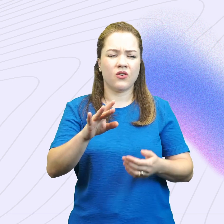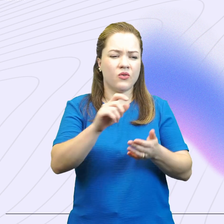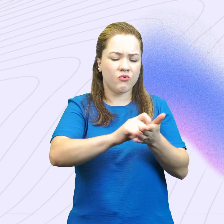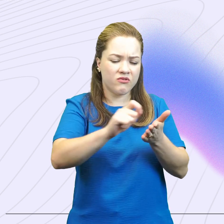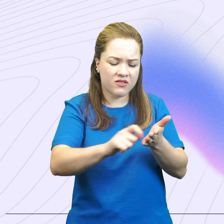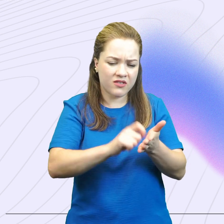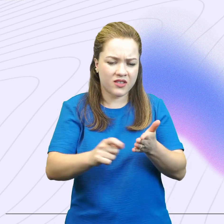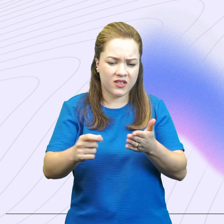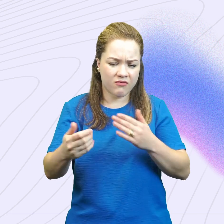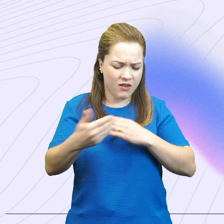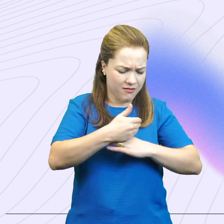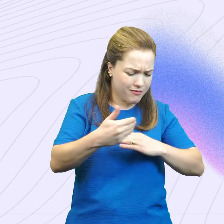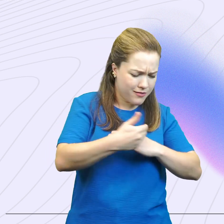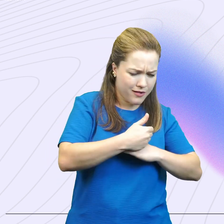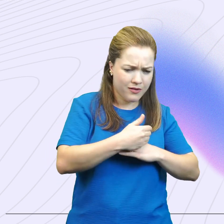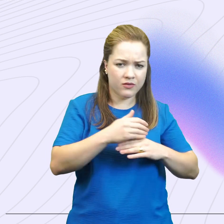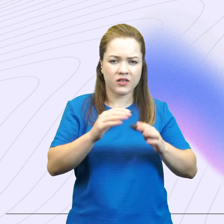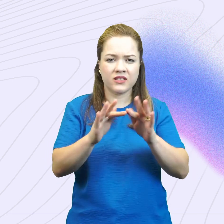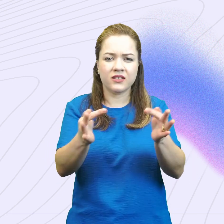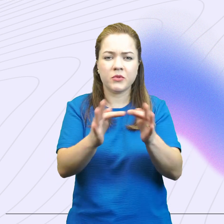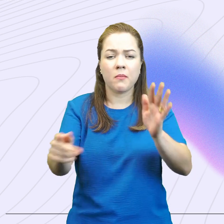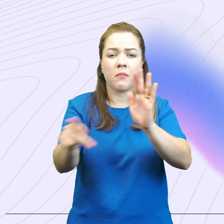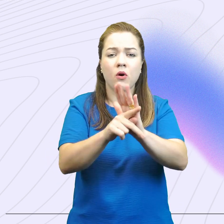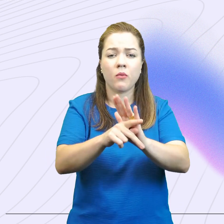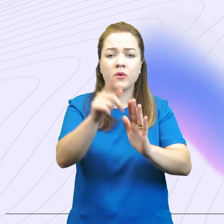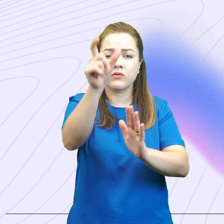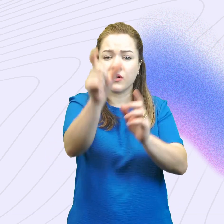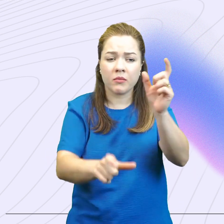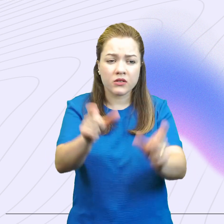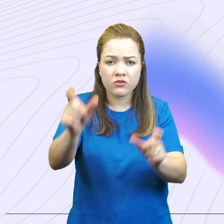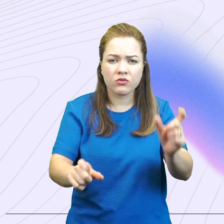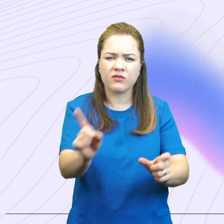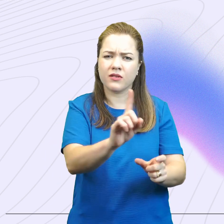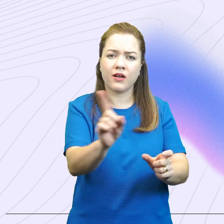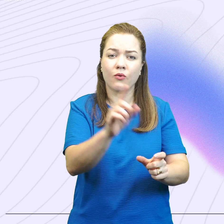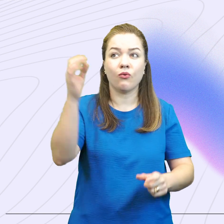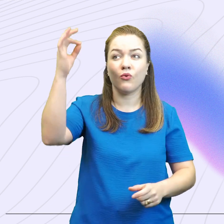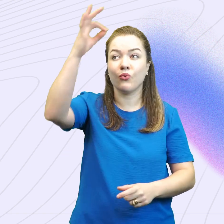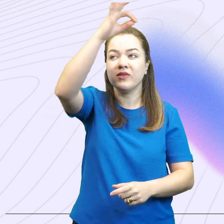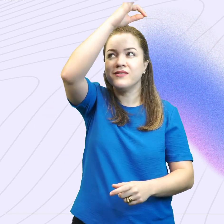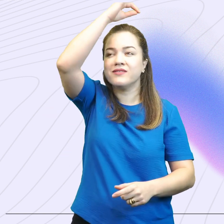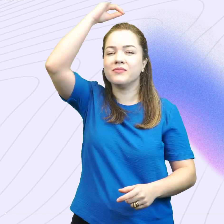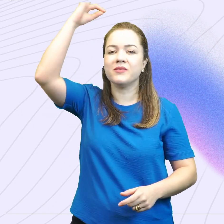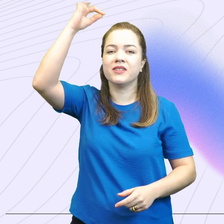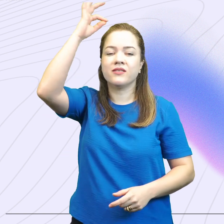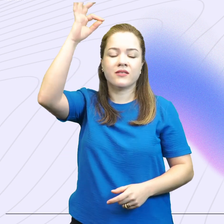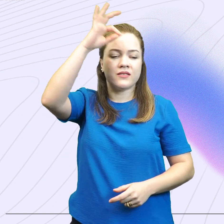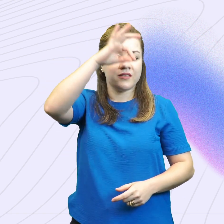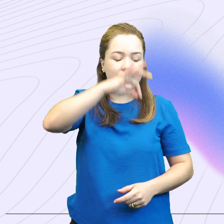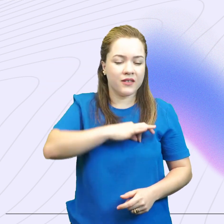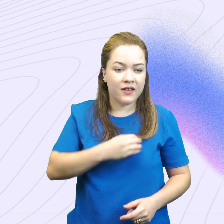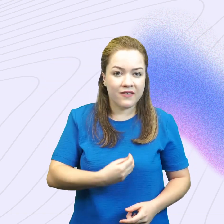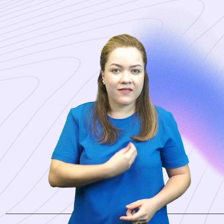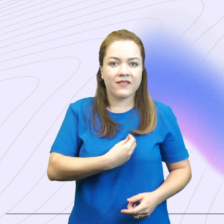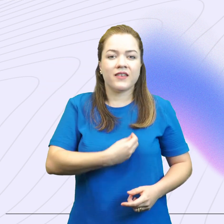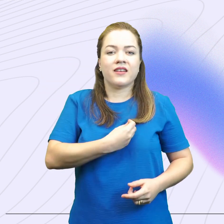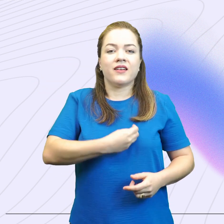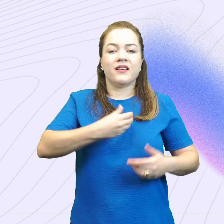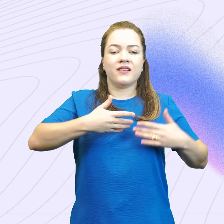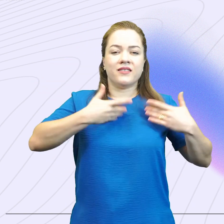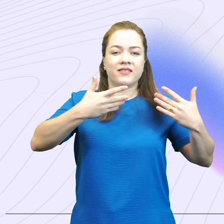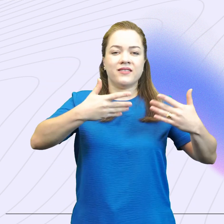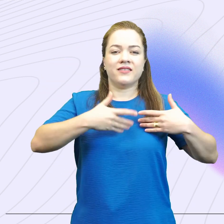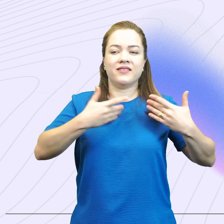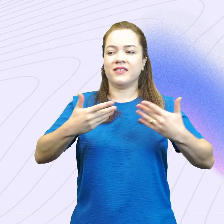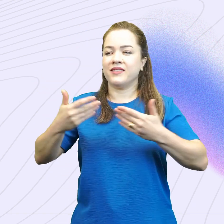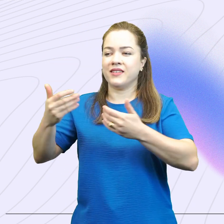que não seja mais algo simples do homem, mas que seja o Espírito que vivifica você, que seja o Espírito Santo que